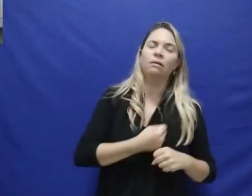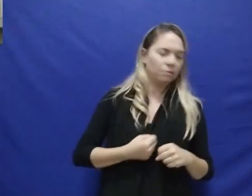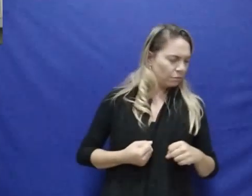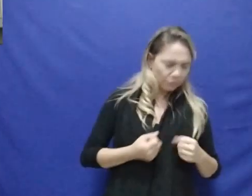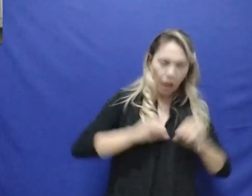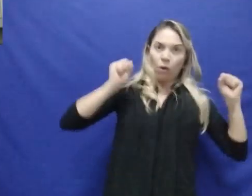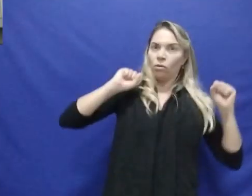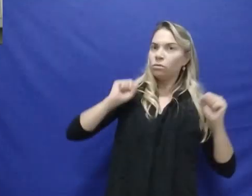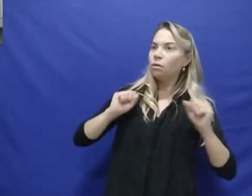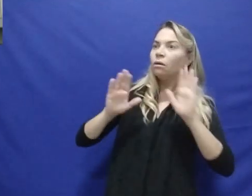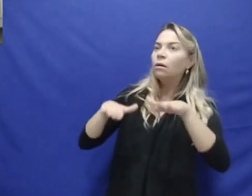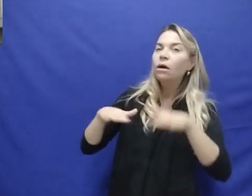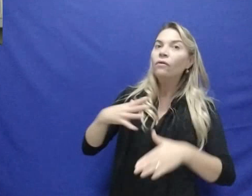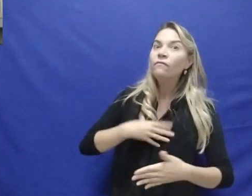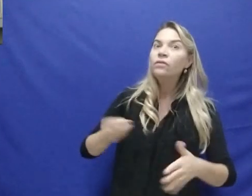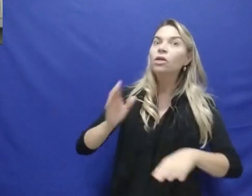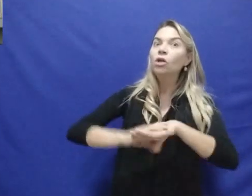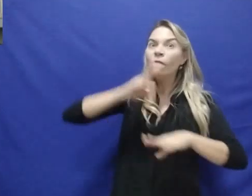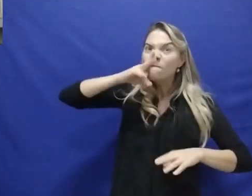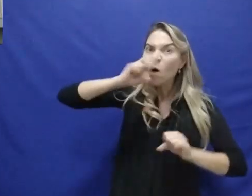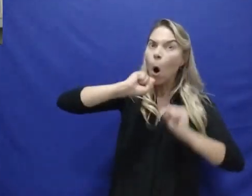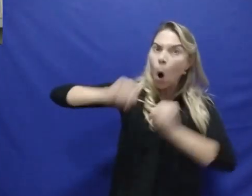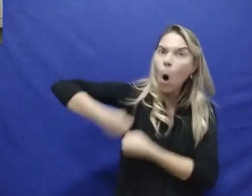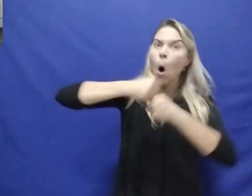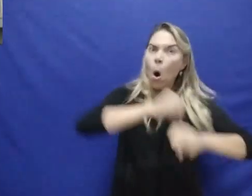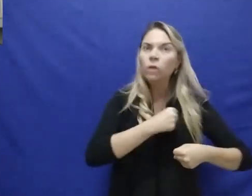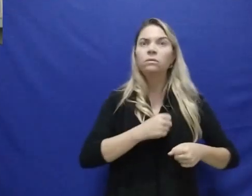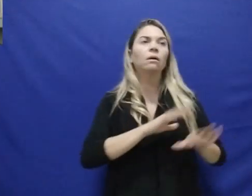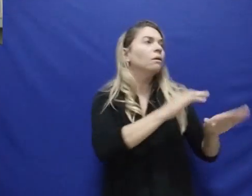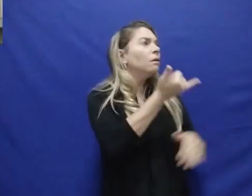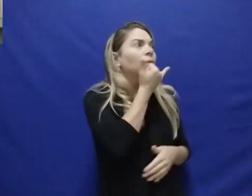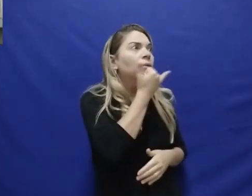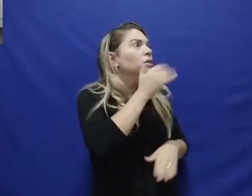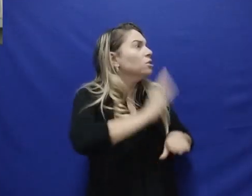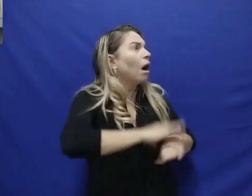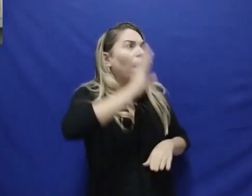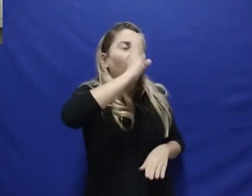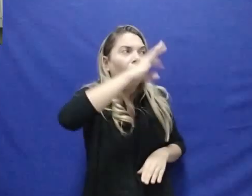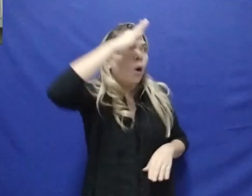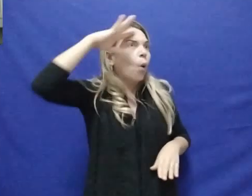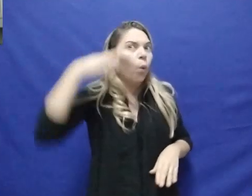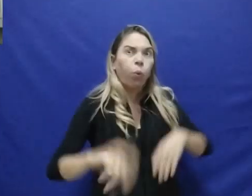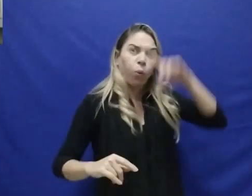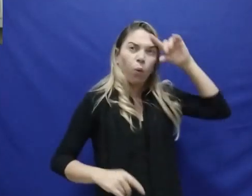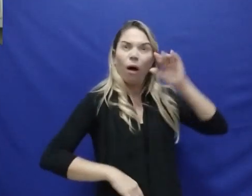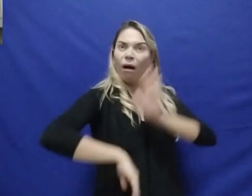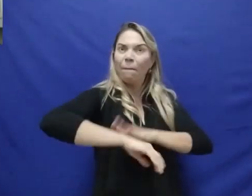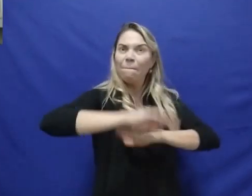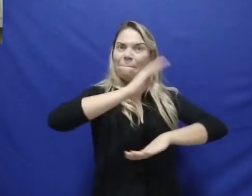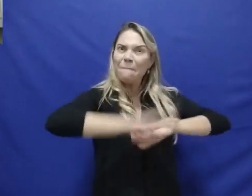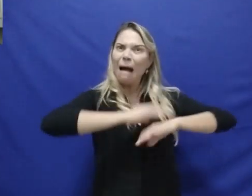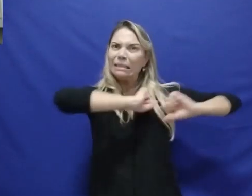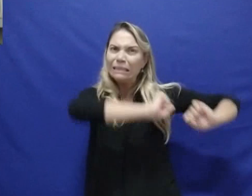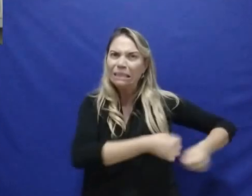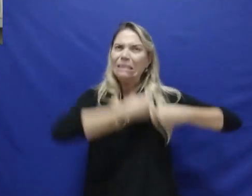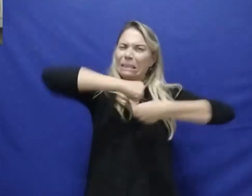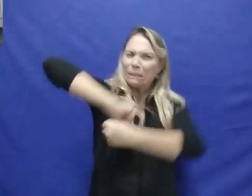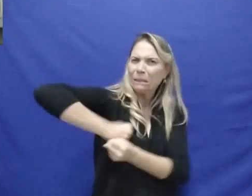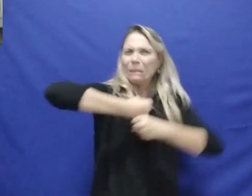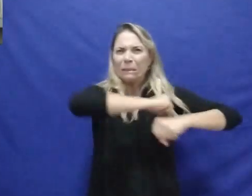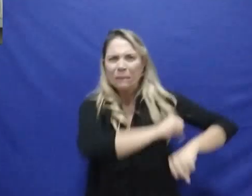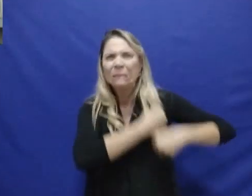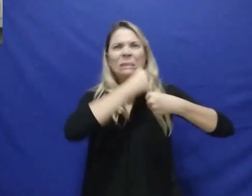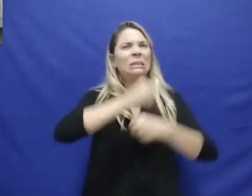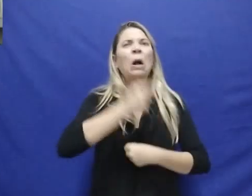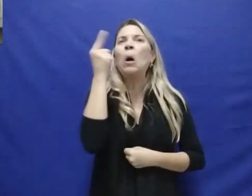pouco e quando o sol estiver se pondo, comece a remar com toda a força e volte